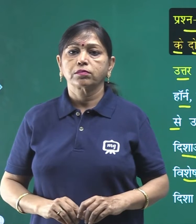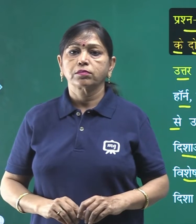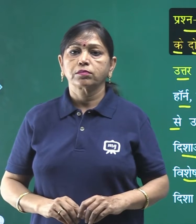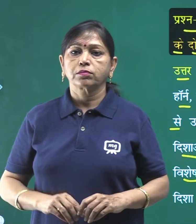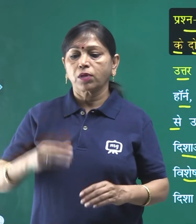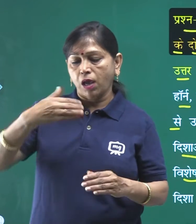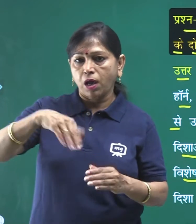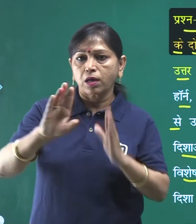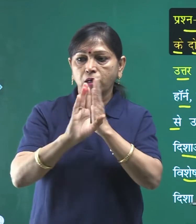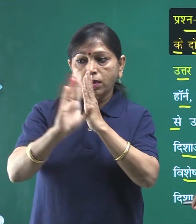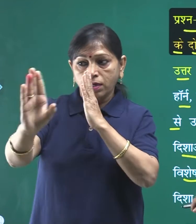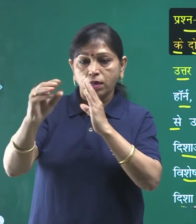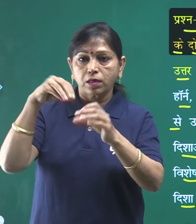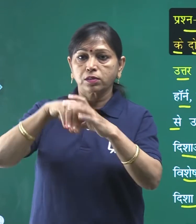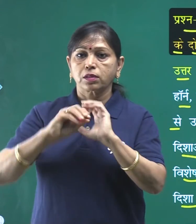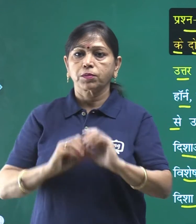आगे की दिशा में